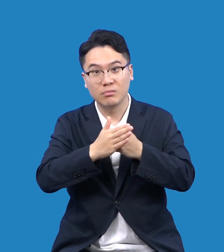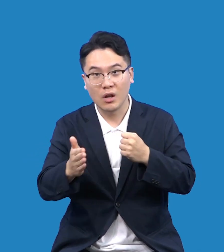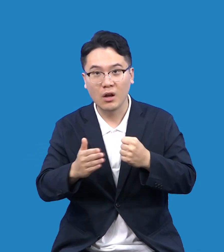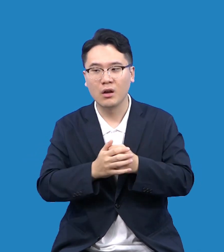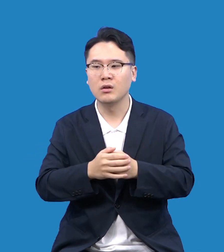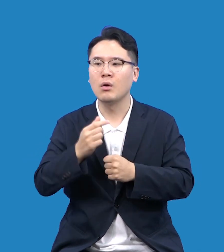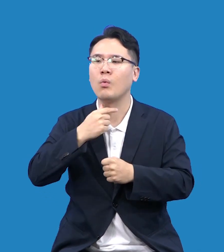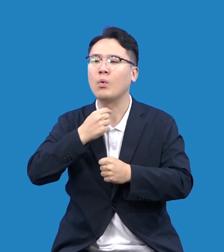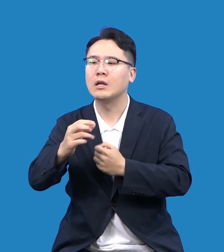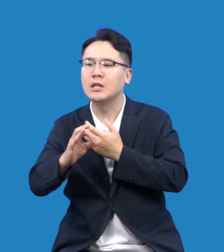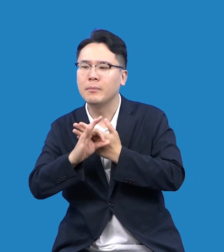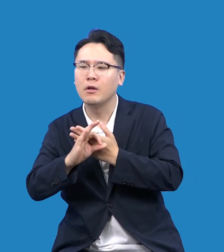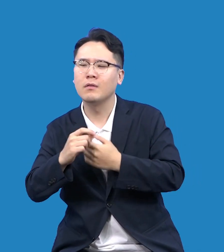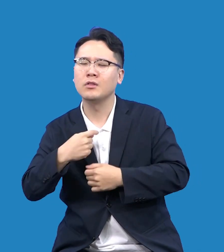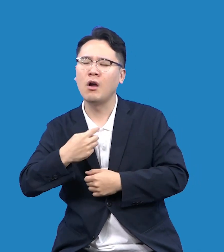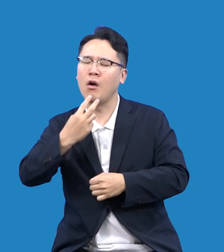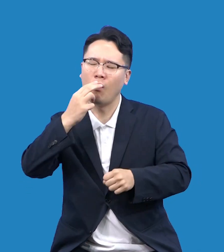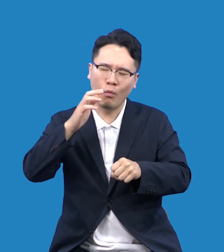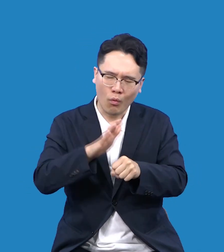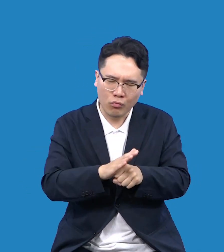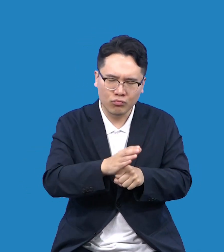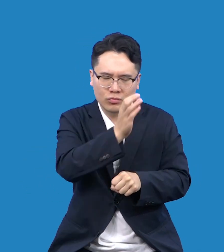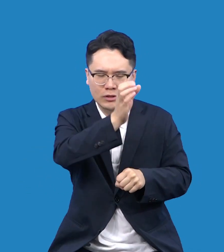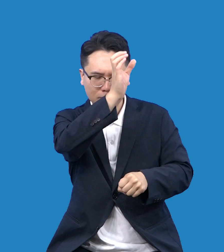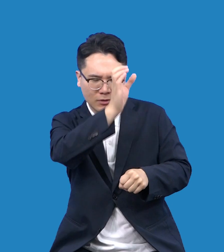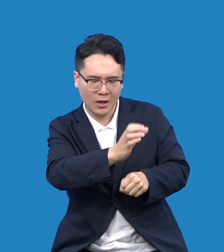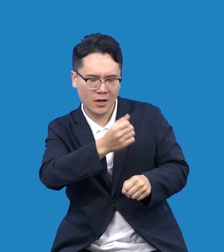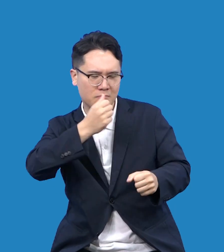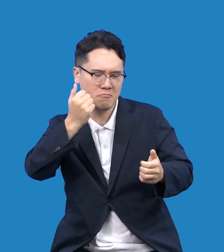억울하게 십자가에 못 박고 있는 그들을 향해서